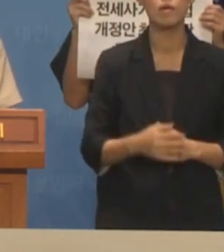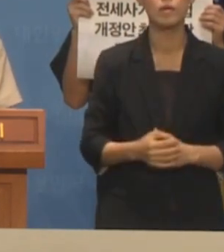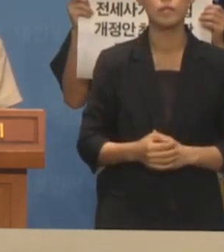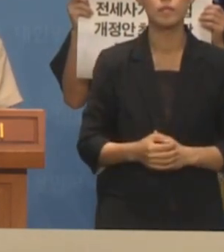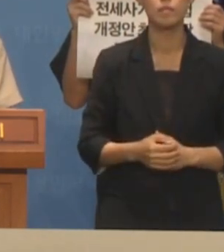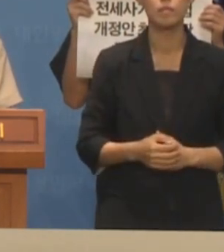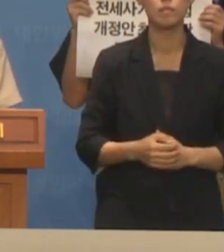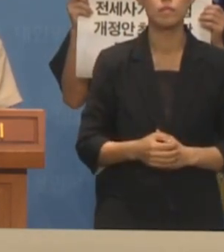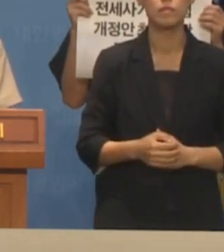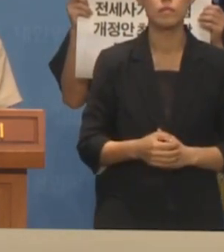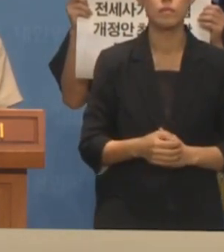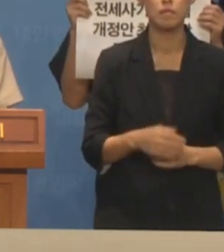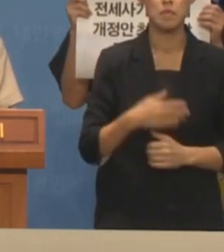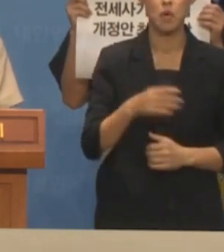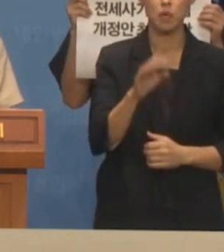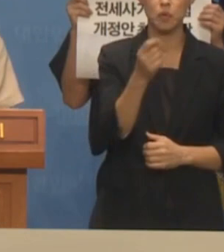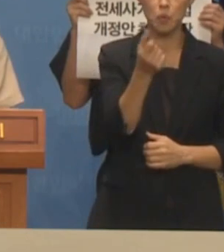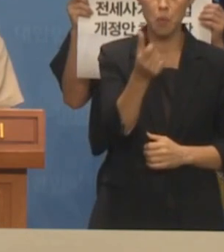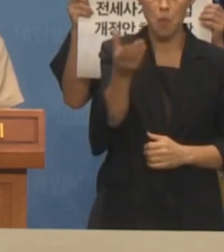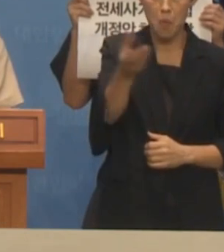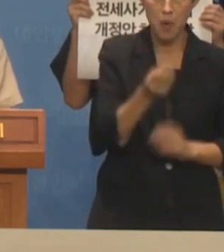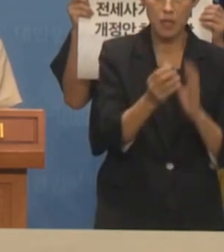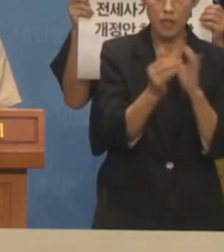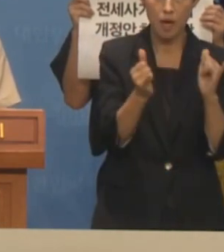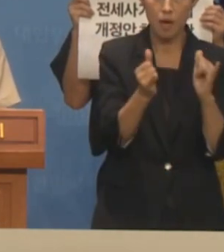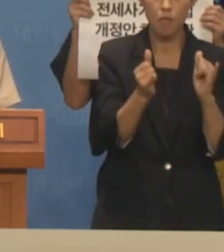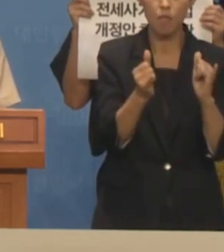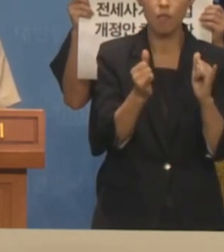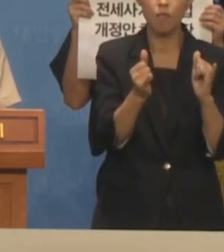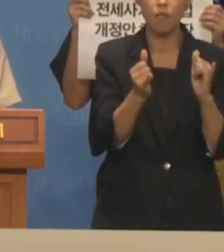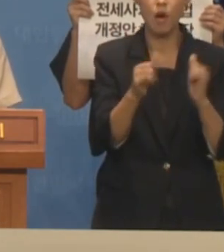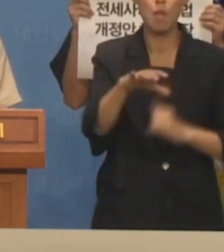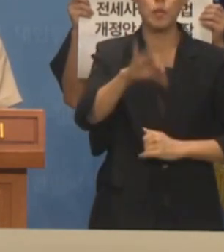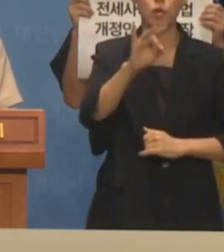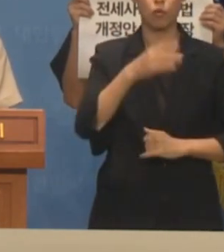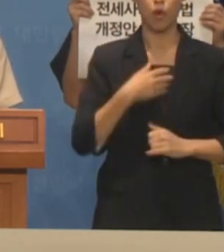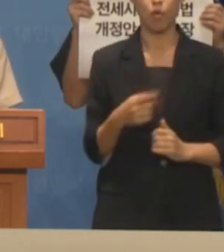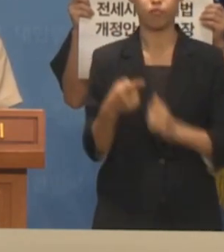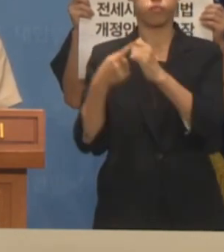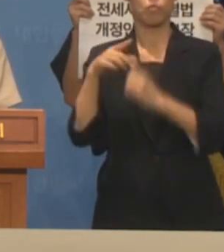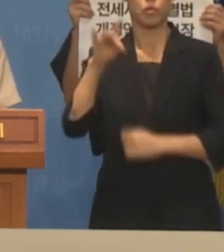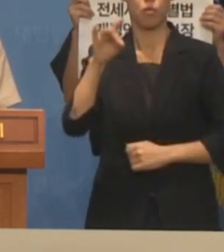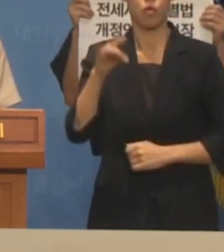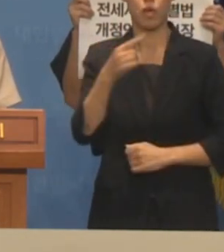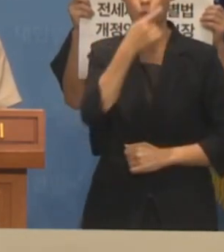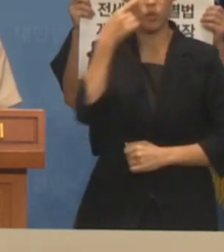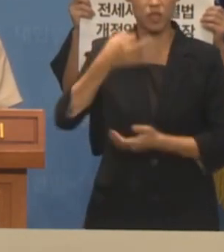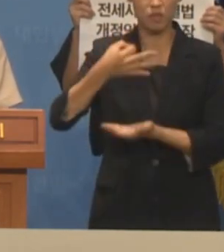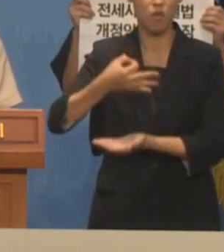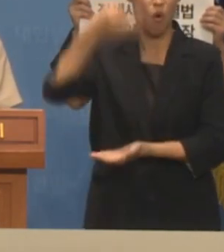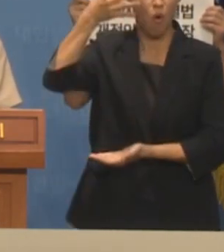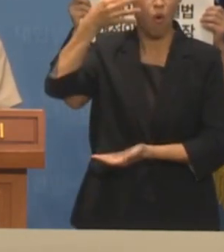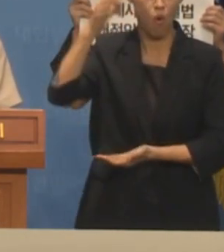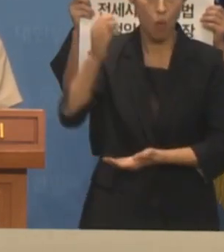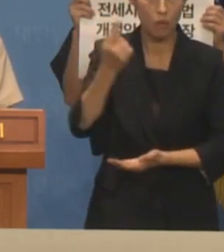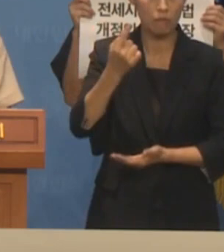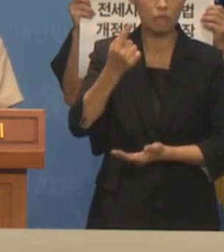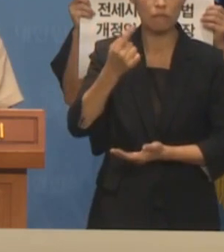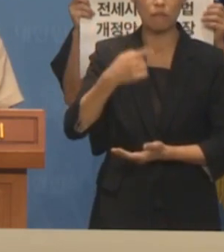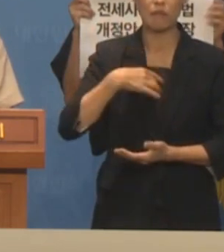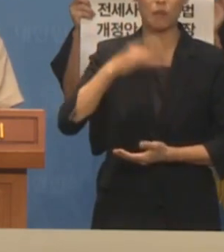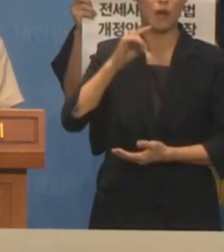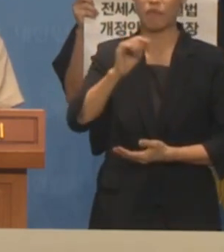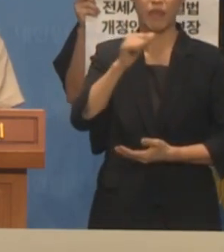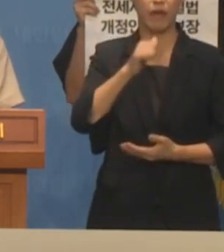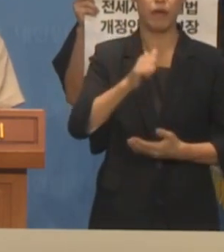소액 임차인이라는 것이 있어 상대적으로 선순위임에도 불구하고 보증금이 크다는 이유 하나만으로 순서가 밀려서